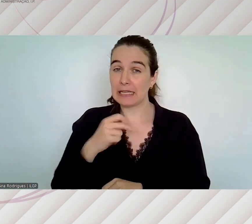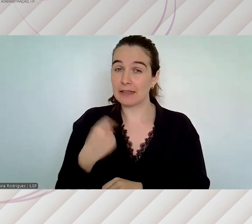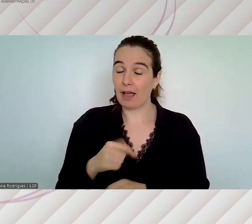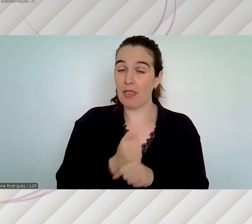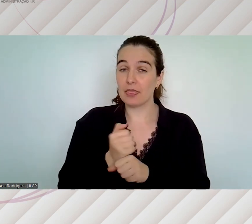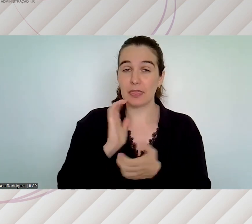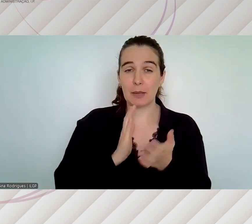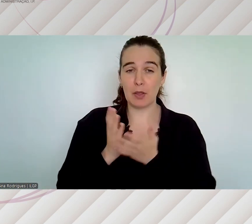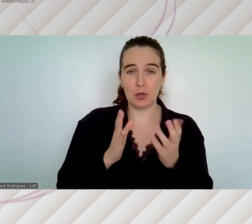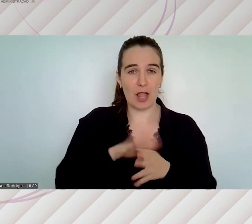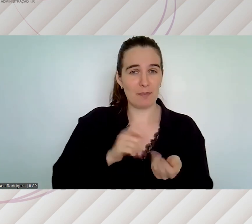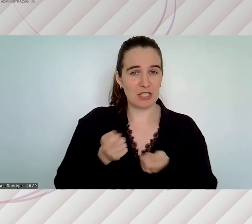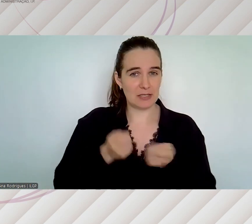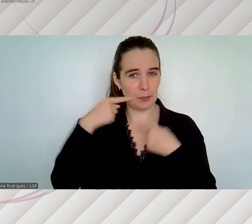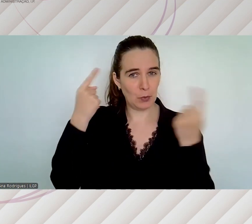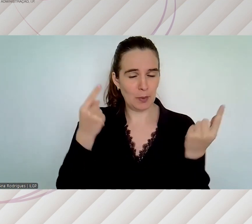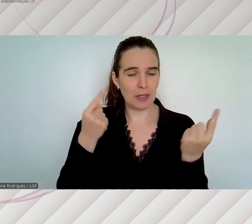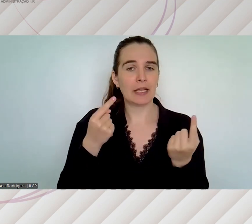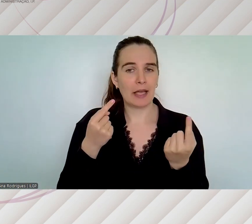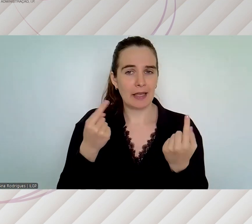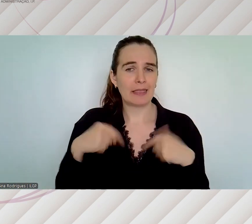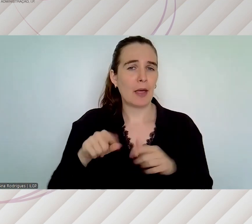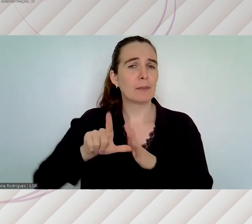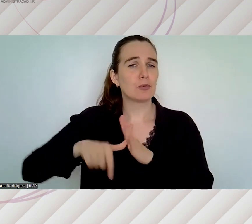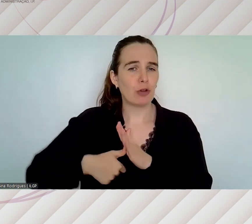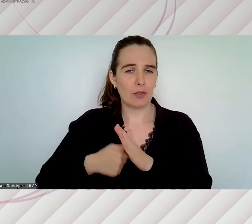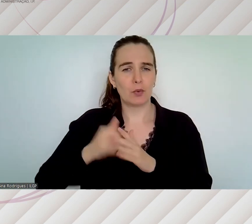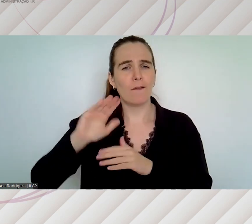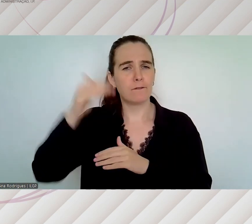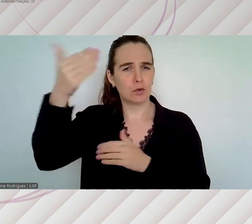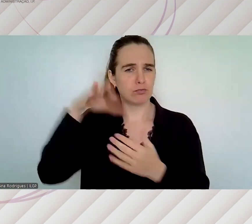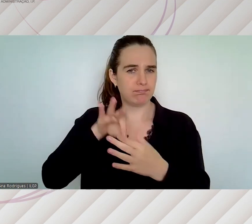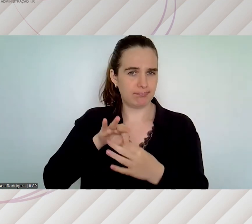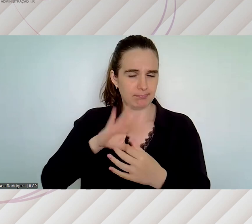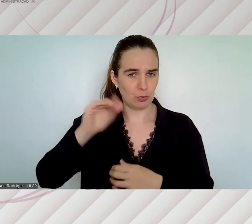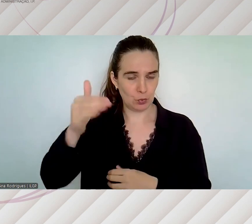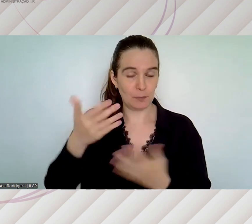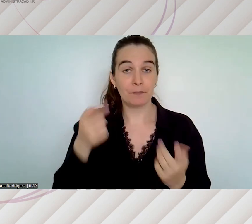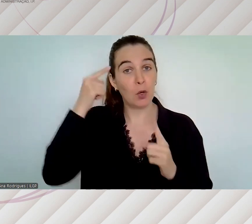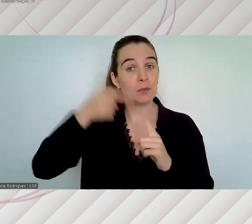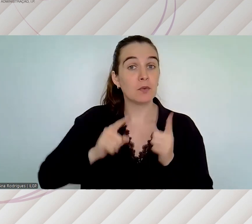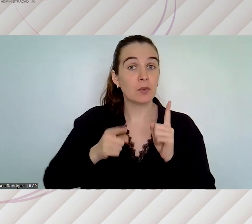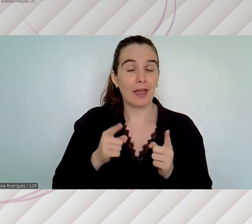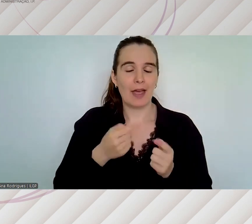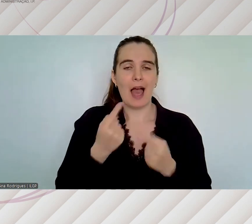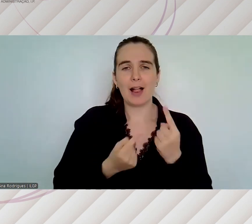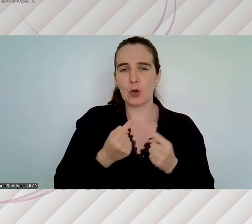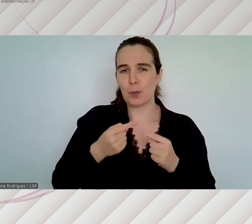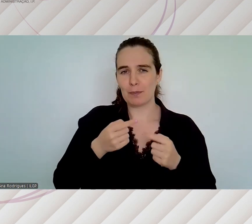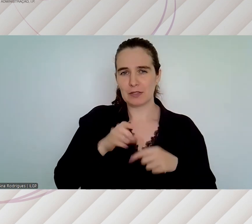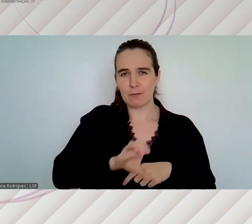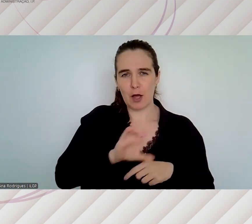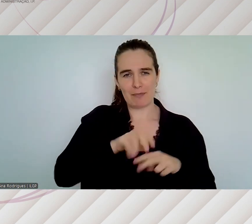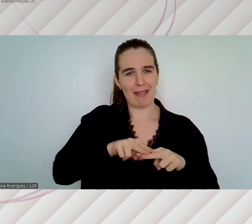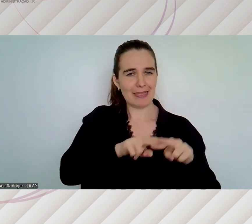nomeadamente no âmbito de um projeto Futurina, para usar ferramentas de análise, de antecipação,